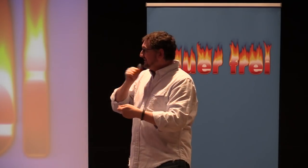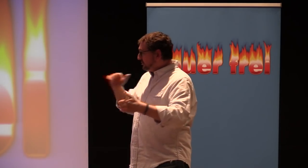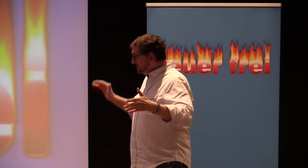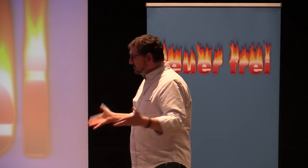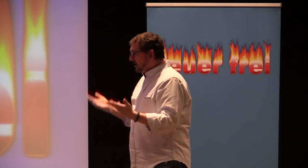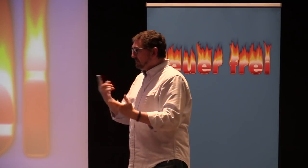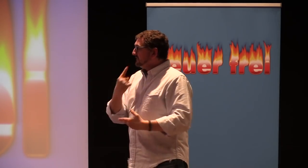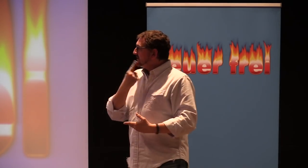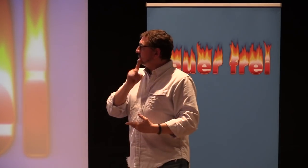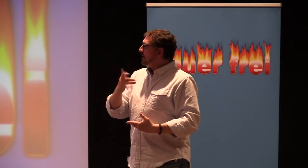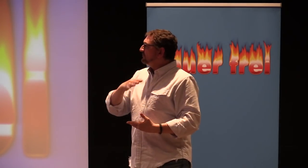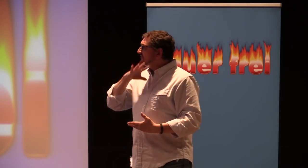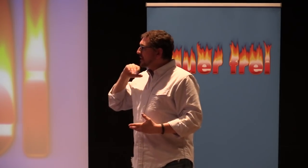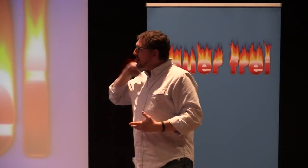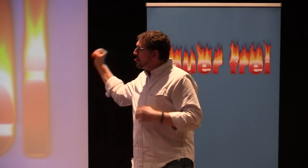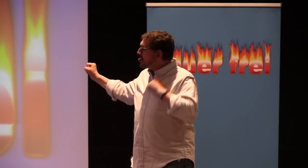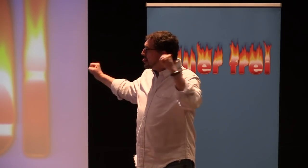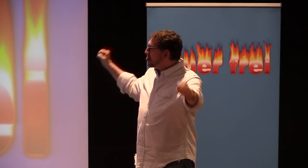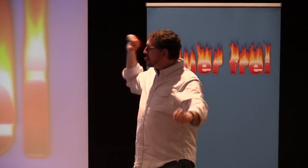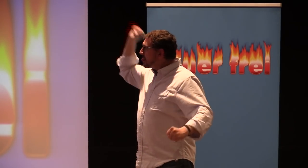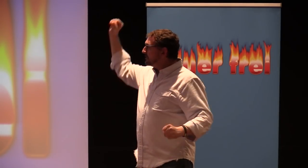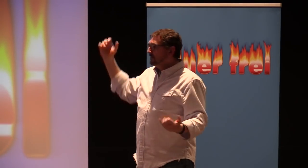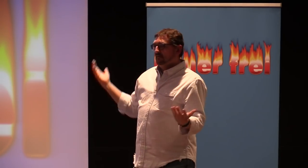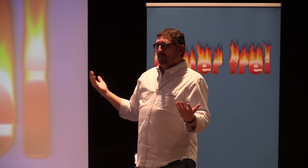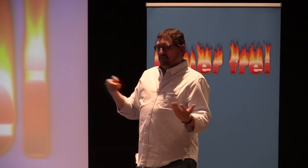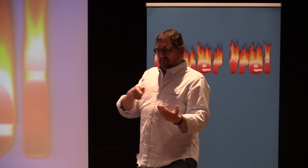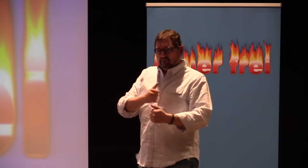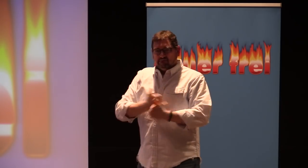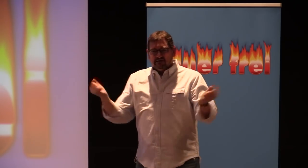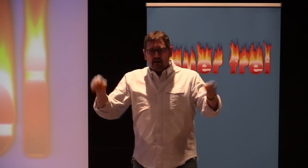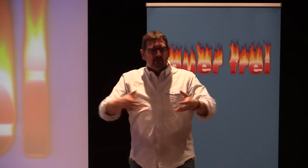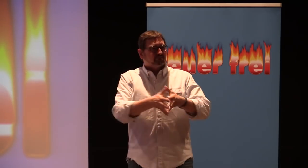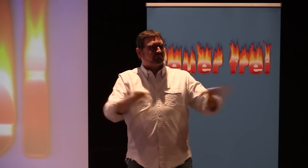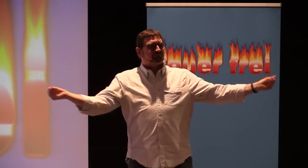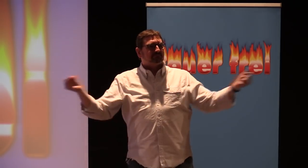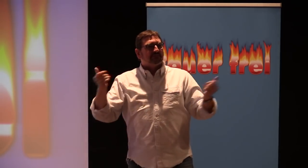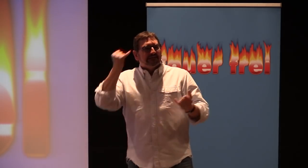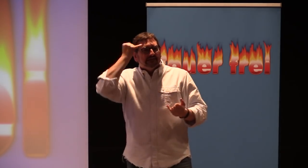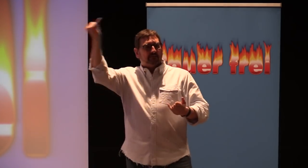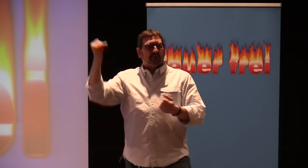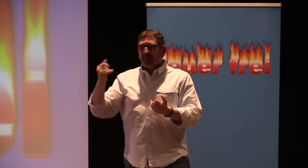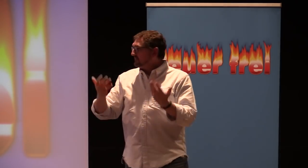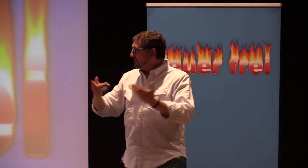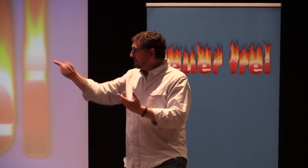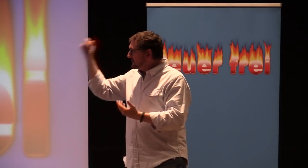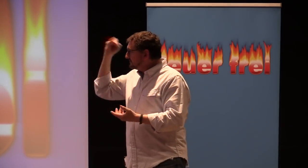einfach? Man hat Landesverbände, die sind sehr daran interessiert, Jugendliche zu fördern, aber hängen an